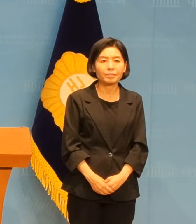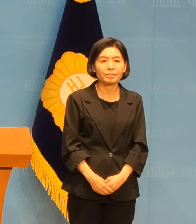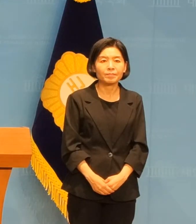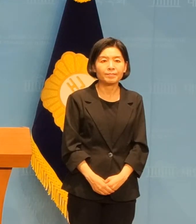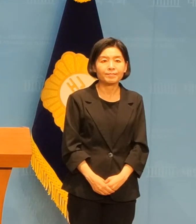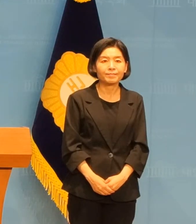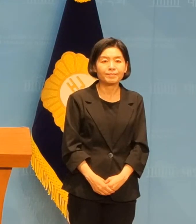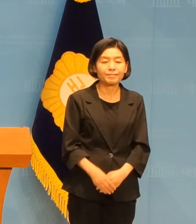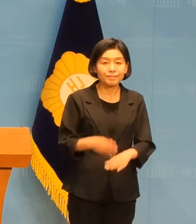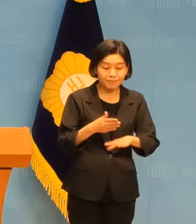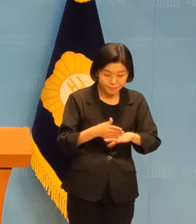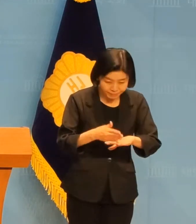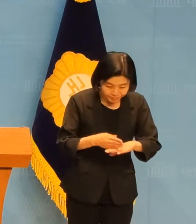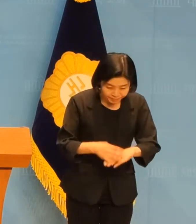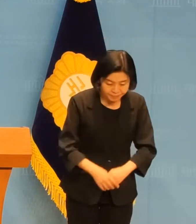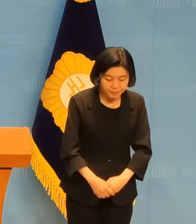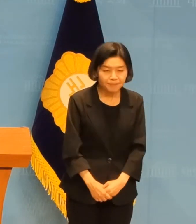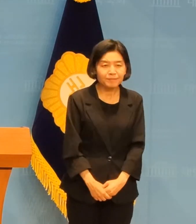이상입니다.